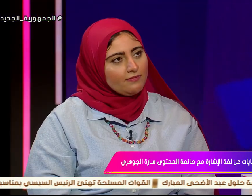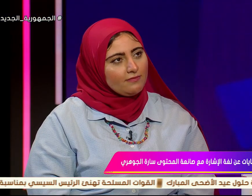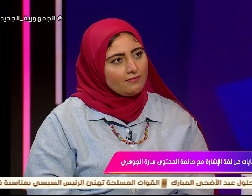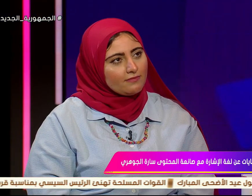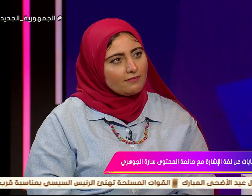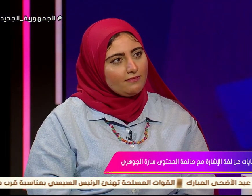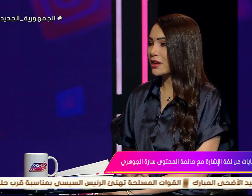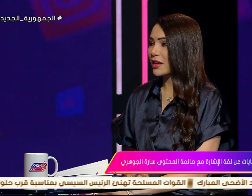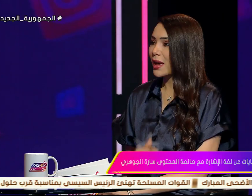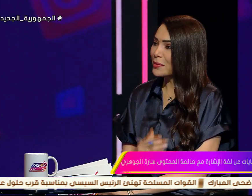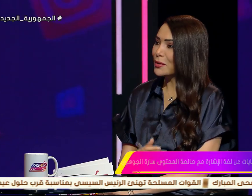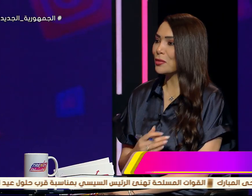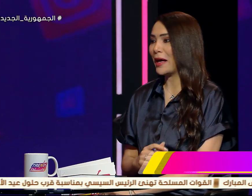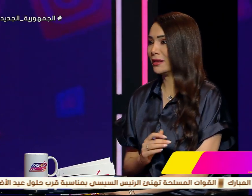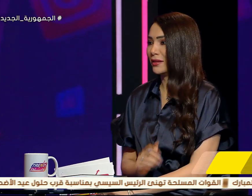اللي اثر فيك قبل